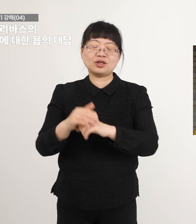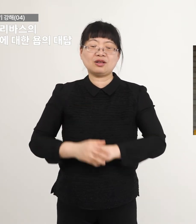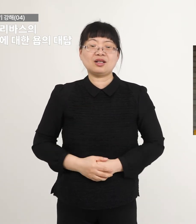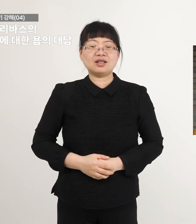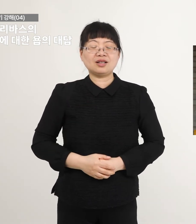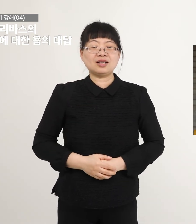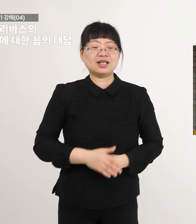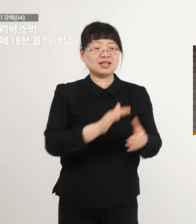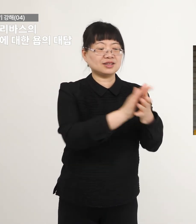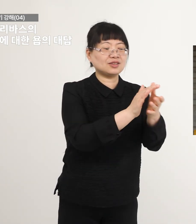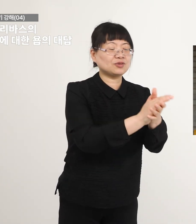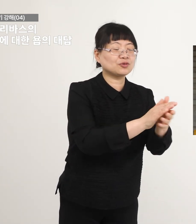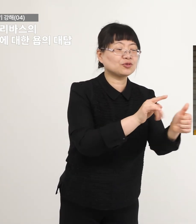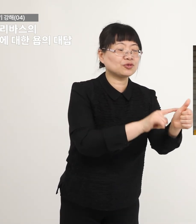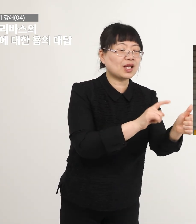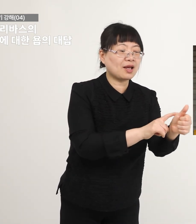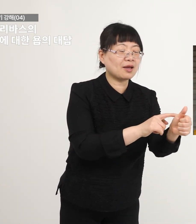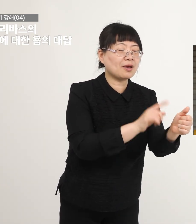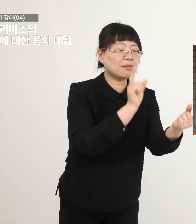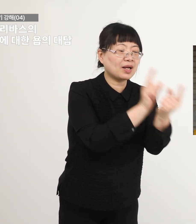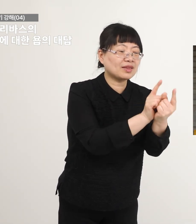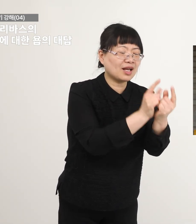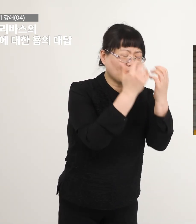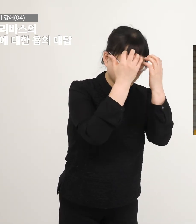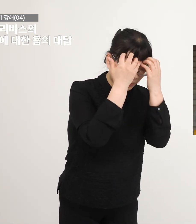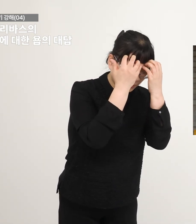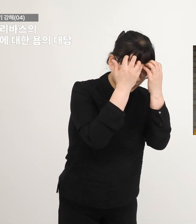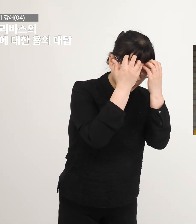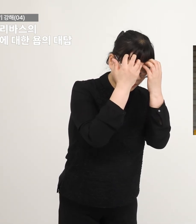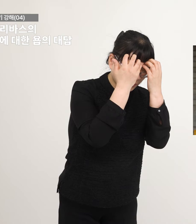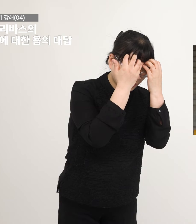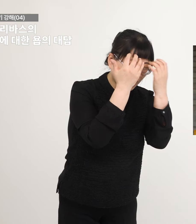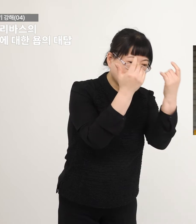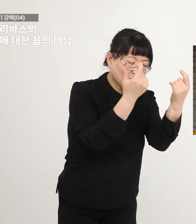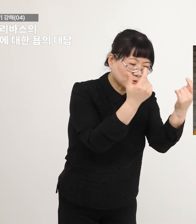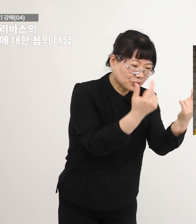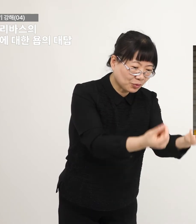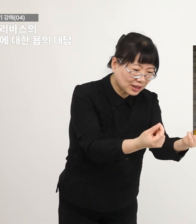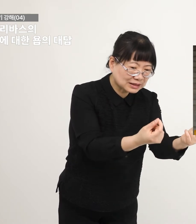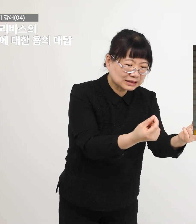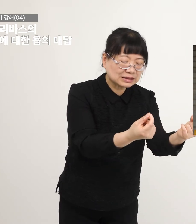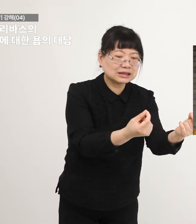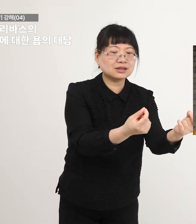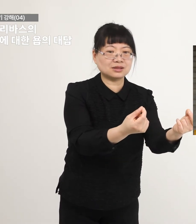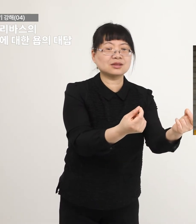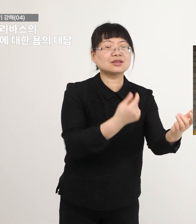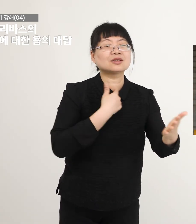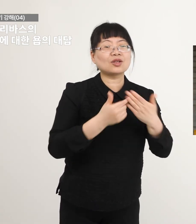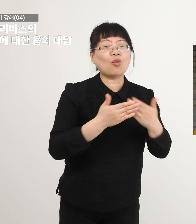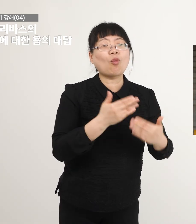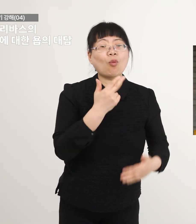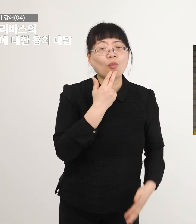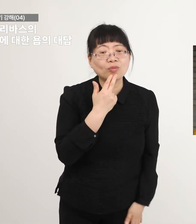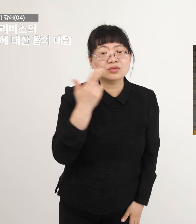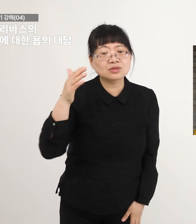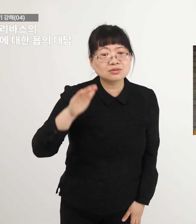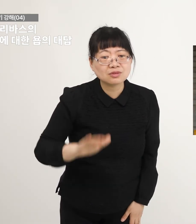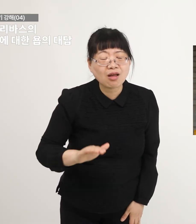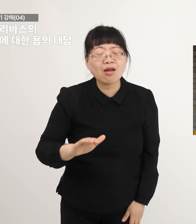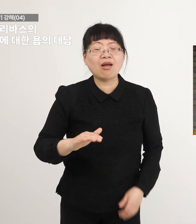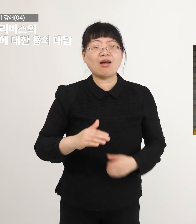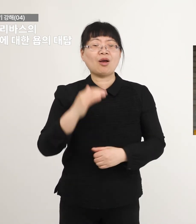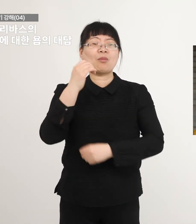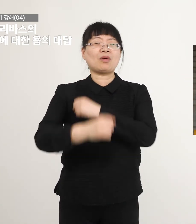그 친구의 재난 속에 똑같은 나락으로 떨어져 보지 않고